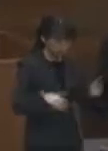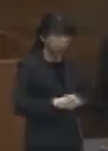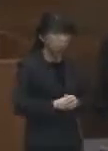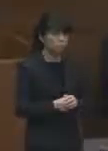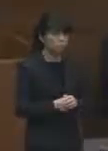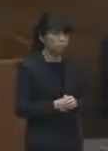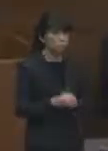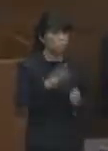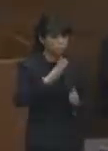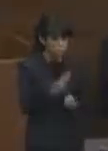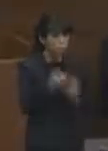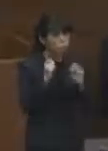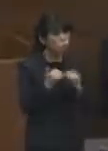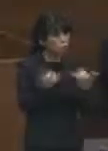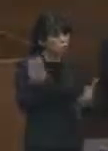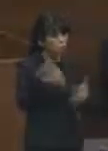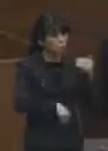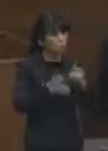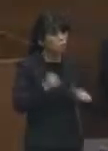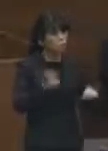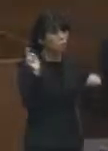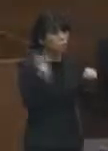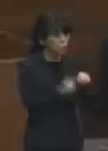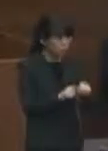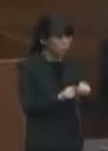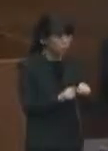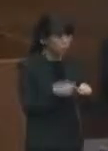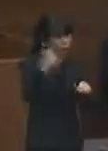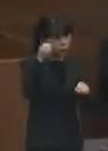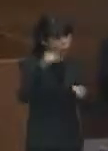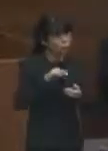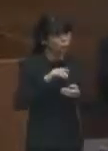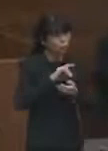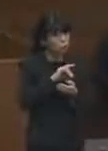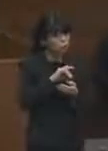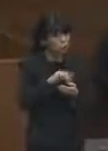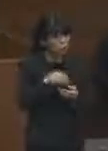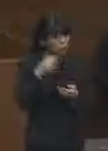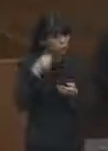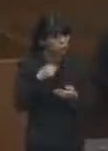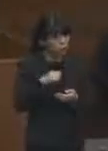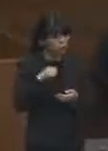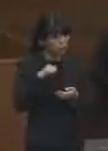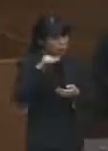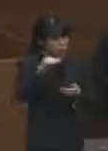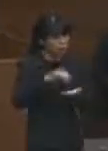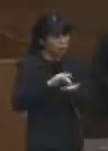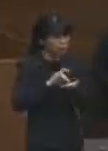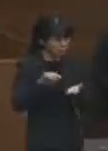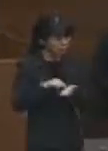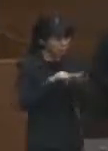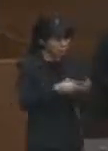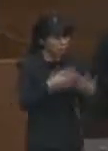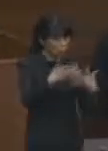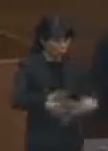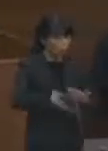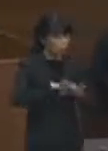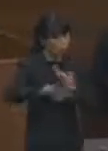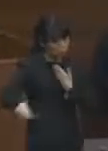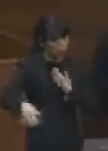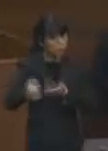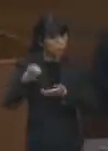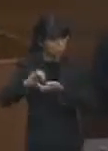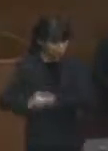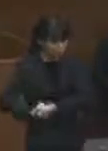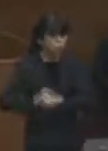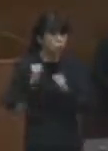ながら住民投票を実施するにあたっての発議要件や投票の資格要件などについては別に定める住民投